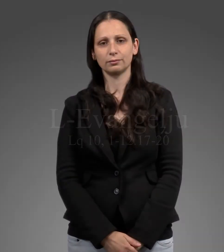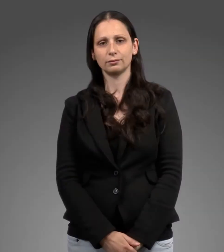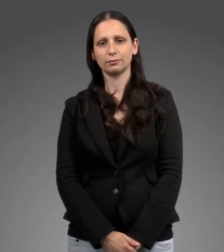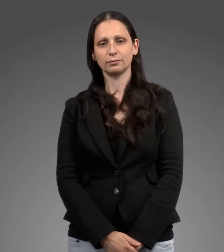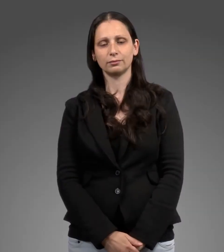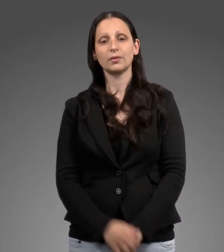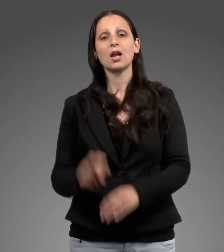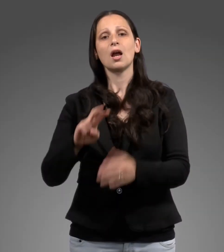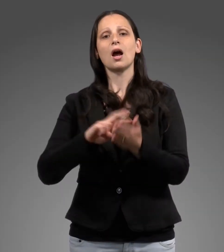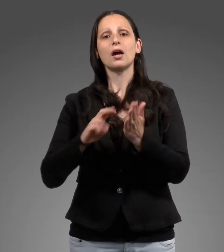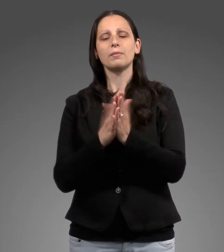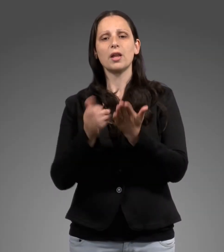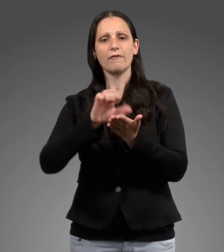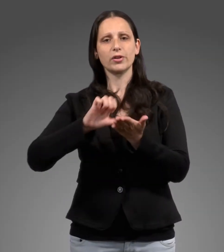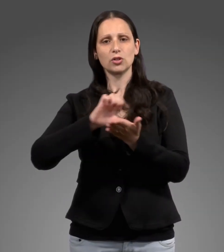Qari mill-Evanġelju skont San Luqa.